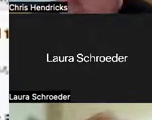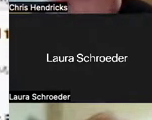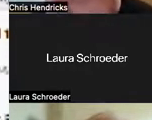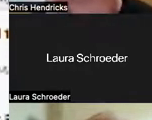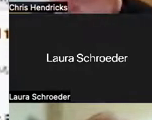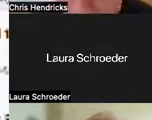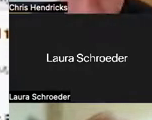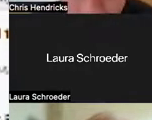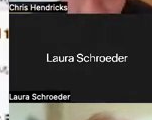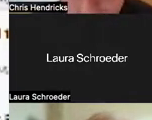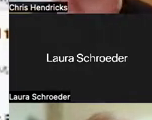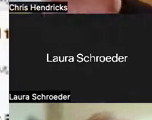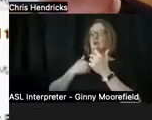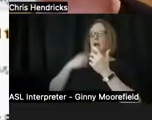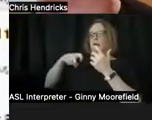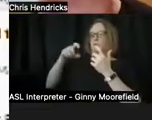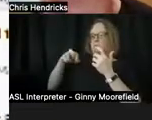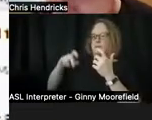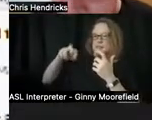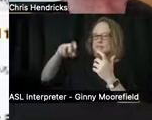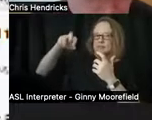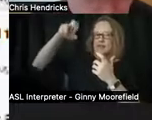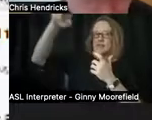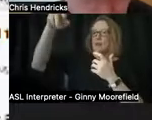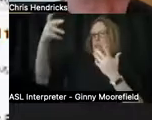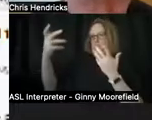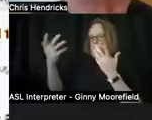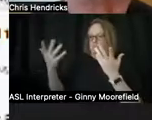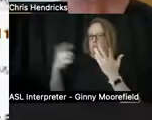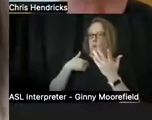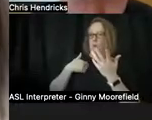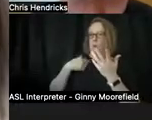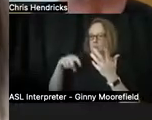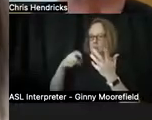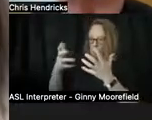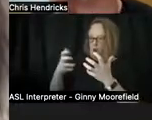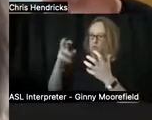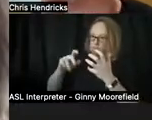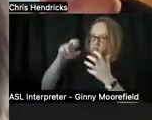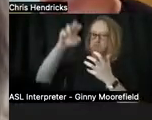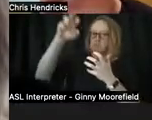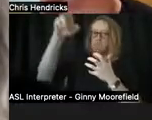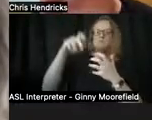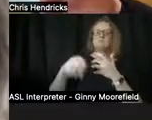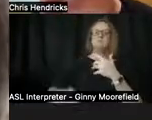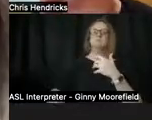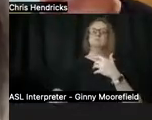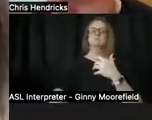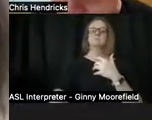necesito subir los pasos no voy a subir los pasos y decimos ve a por ello